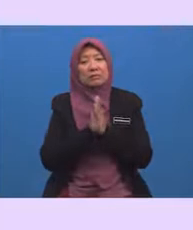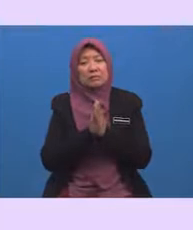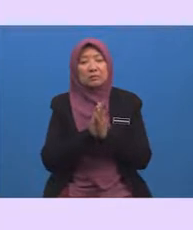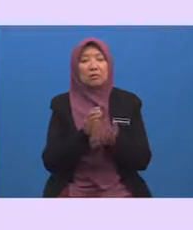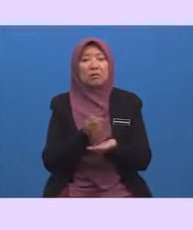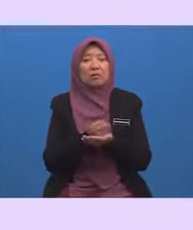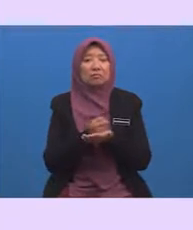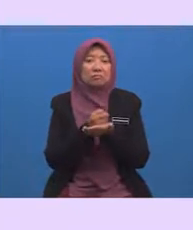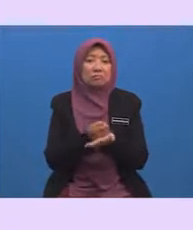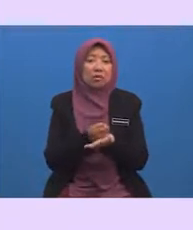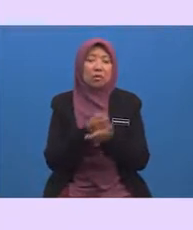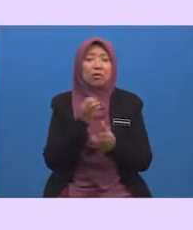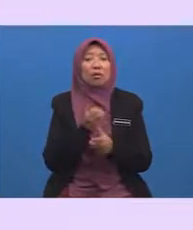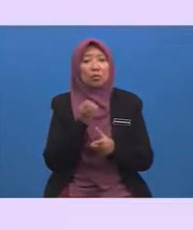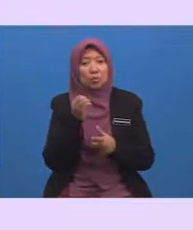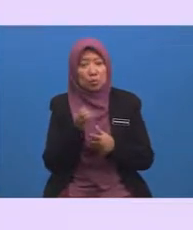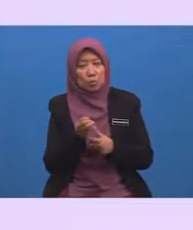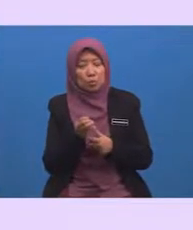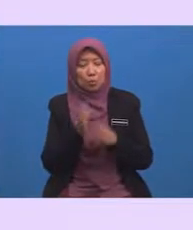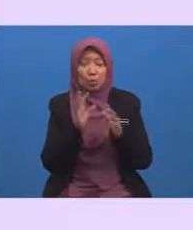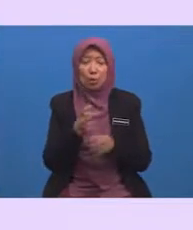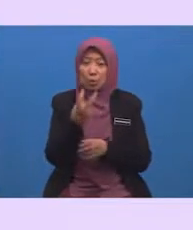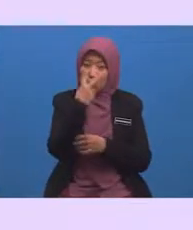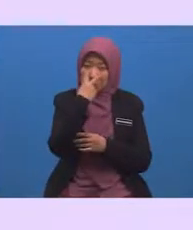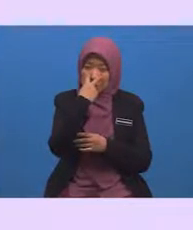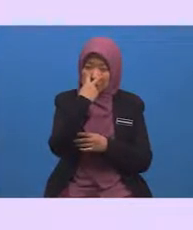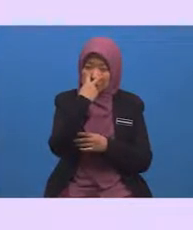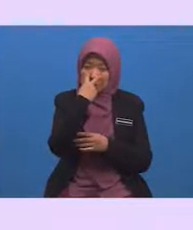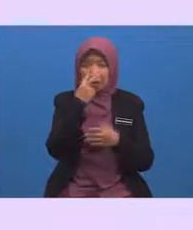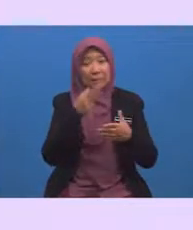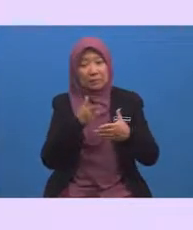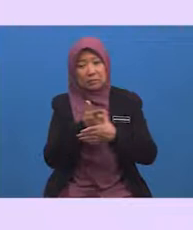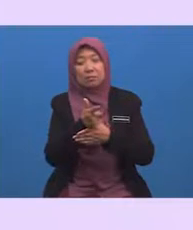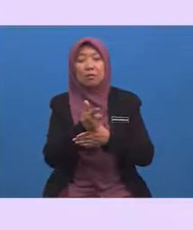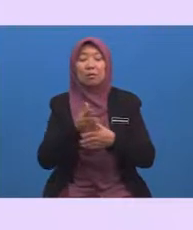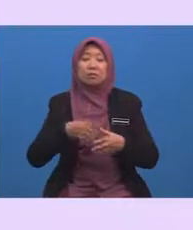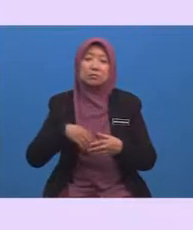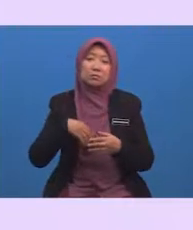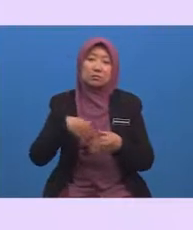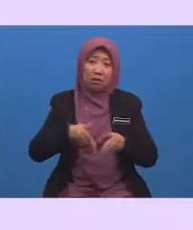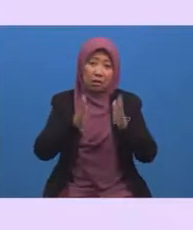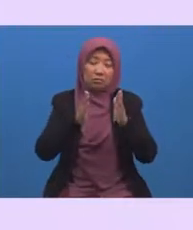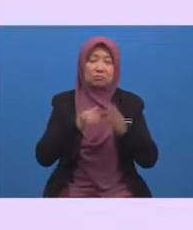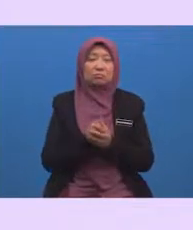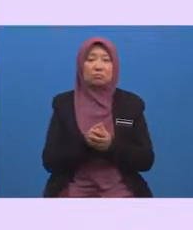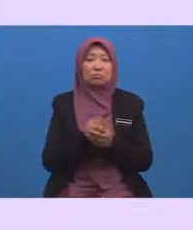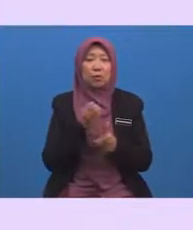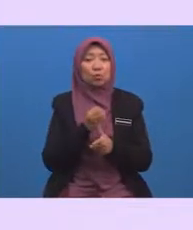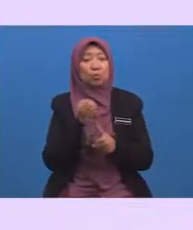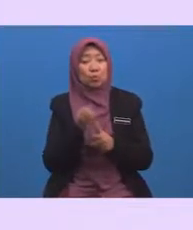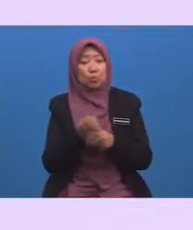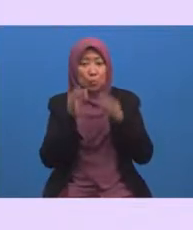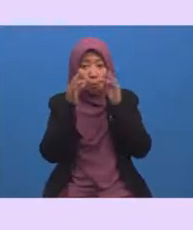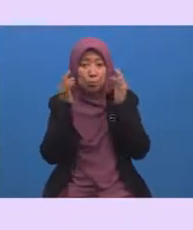sedekah? Ataupun orang buta yang melintas jalan? Ataupun